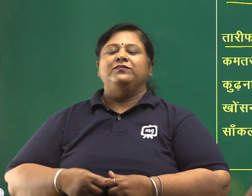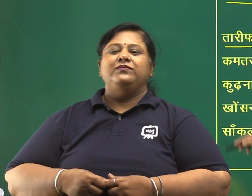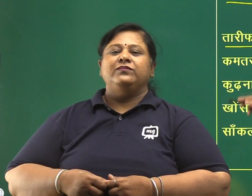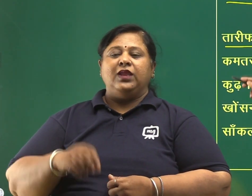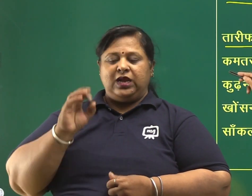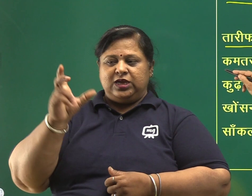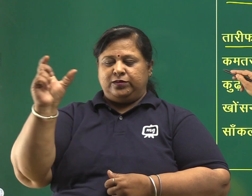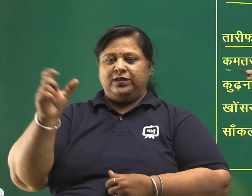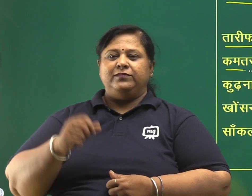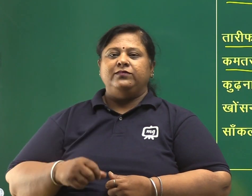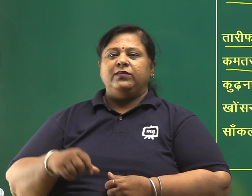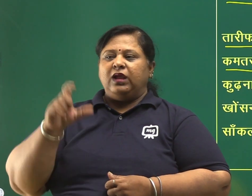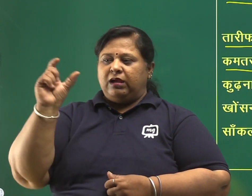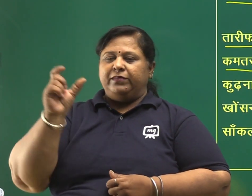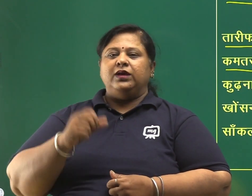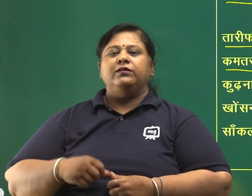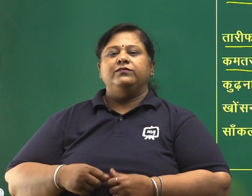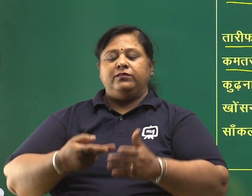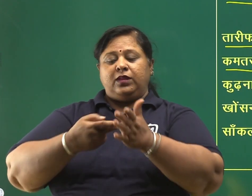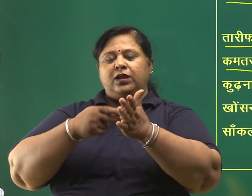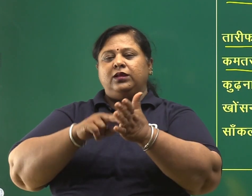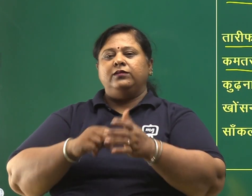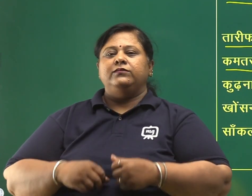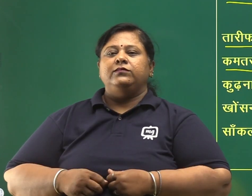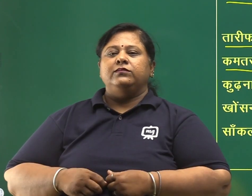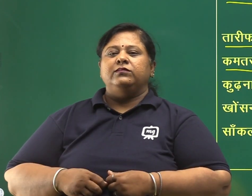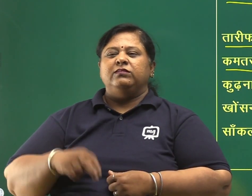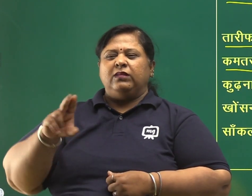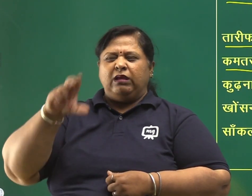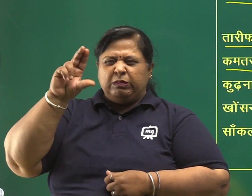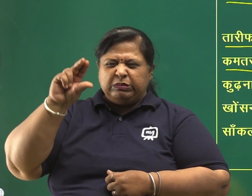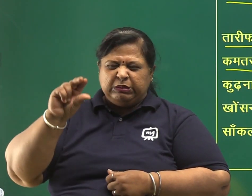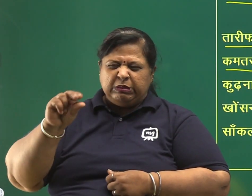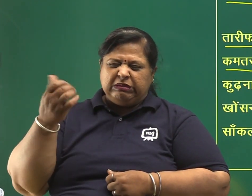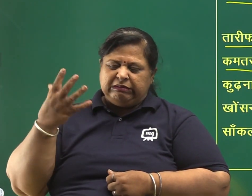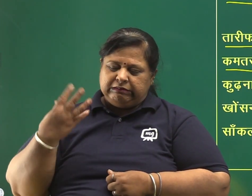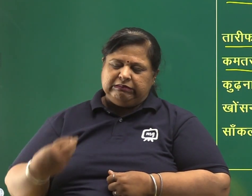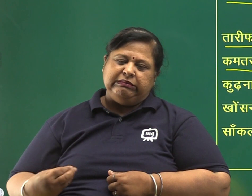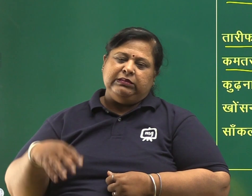अगला शब्द है कमतर। अर्थ होगा कमजोर।